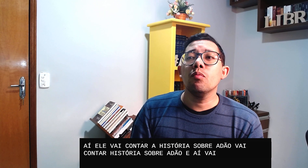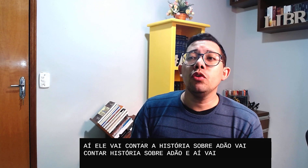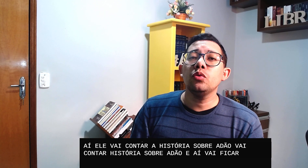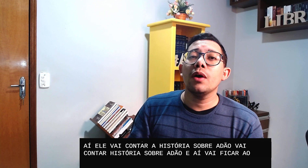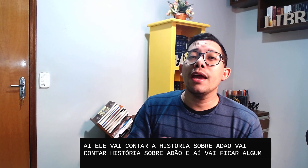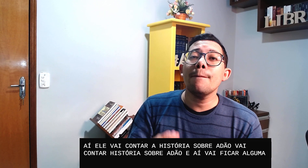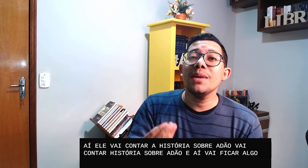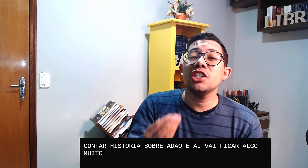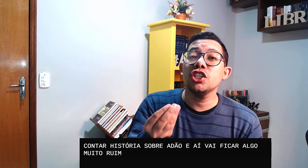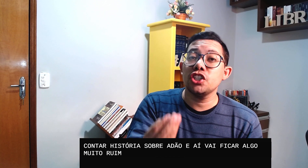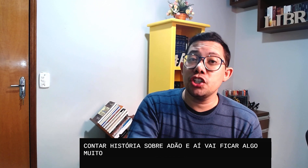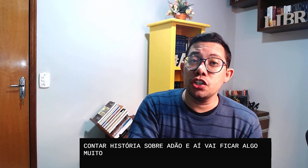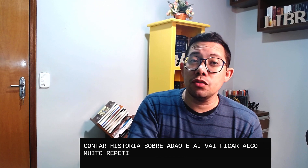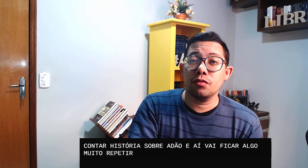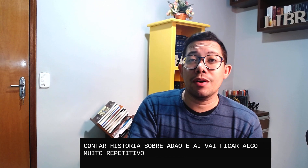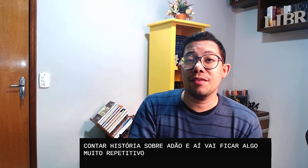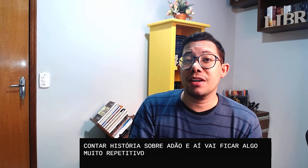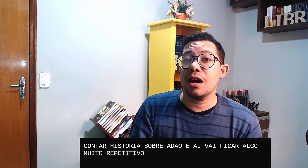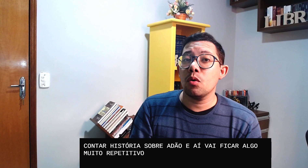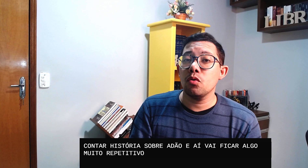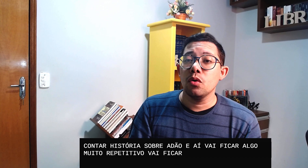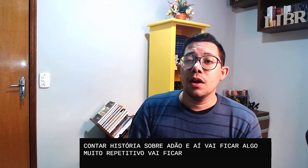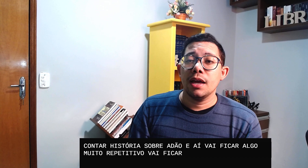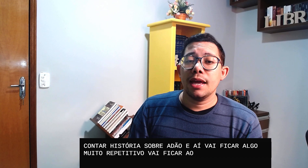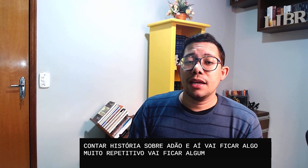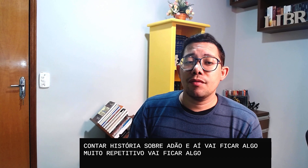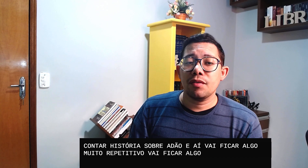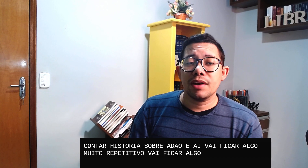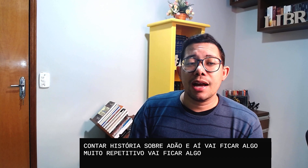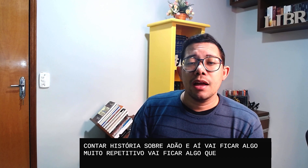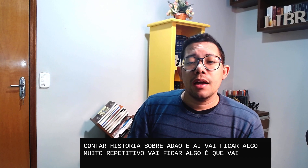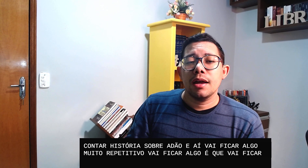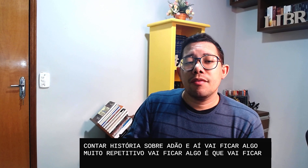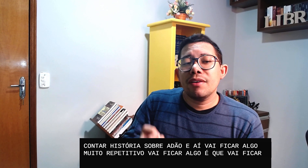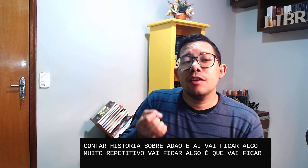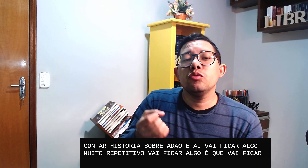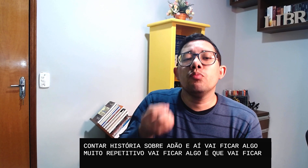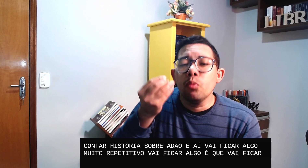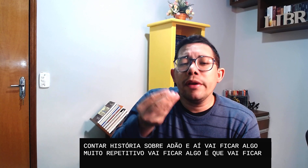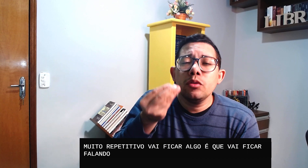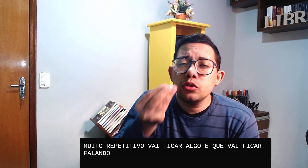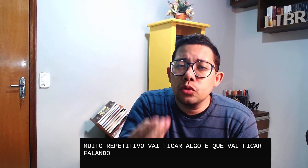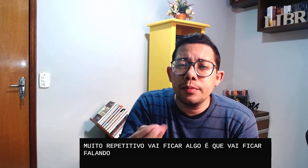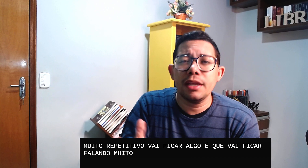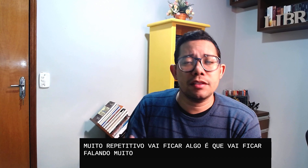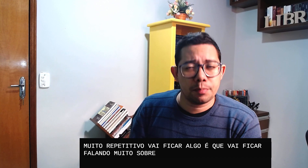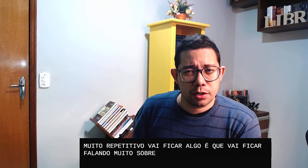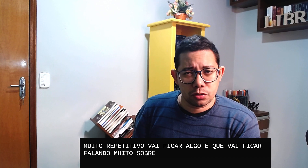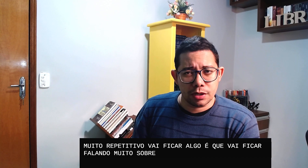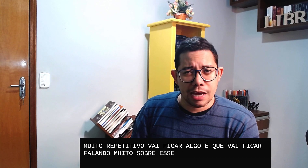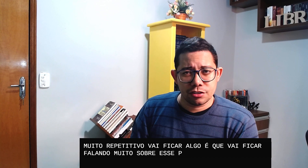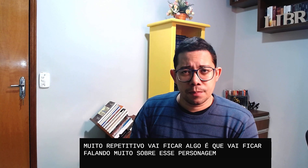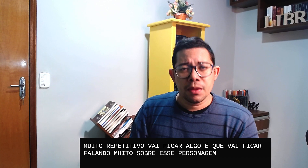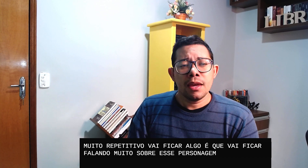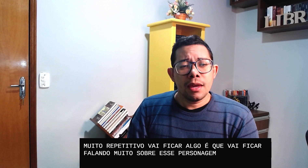muito repetitivo, vai ficar algo que vai ficar falando muito sobre esse personagem.